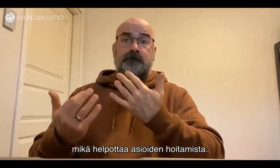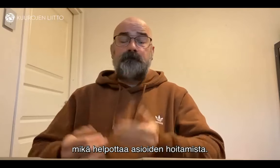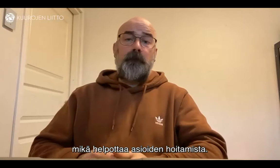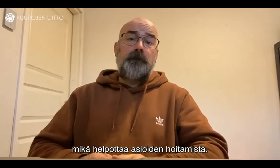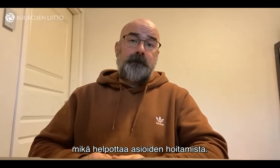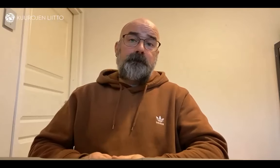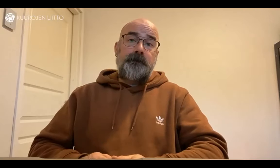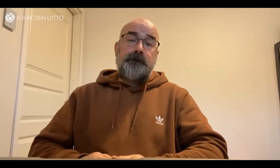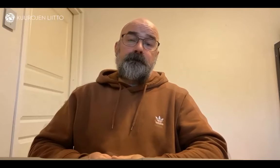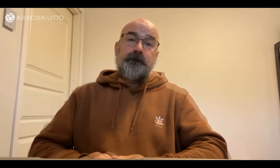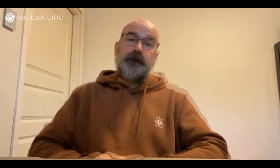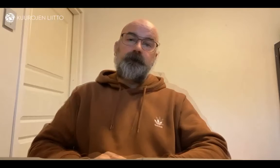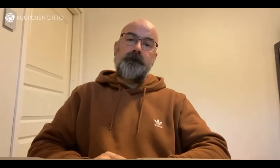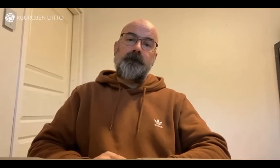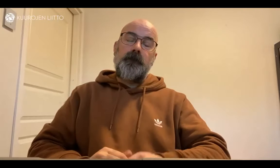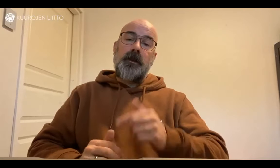hoitamista.